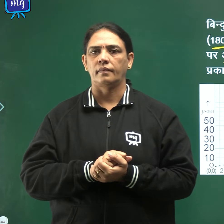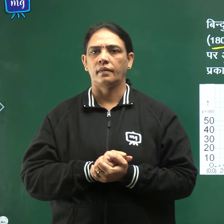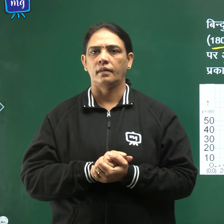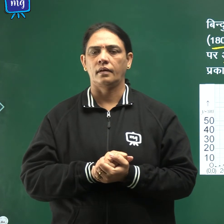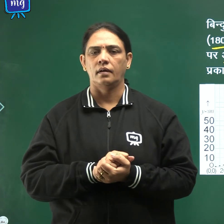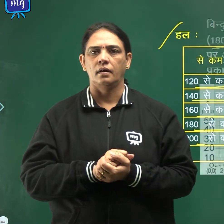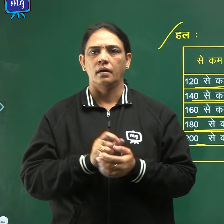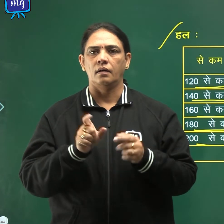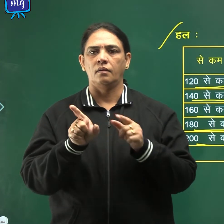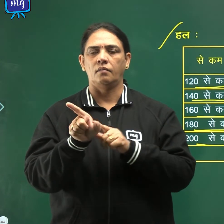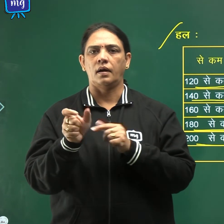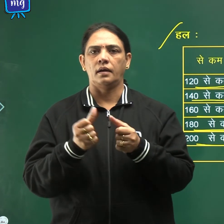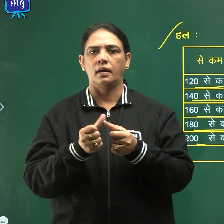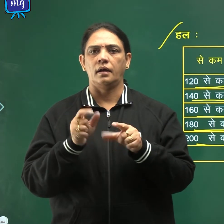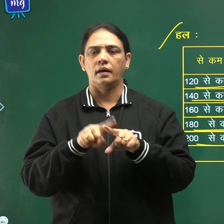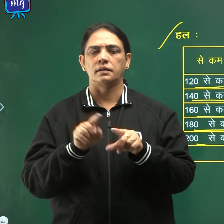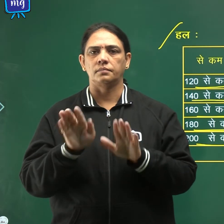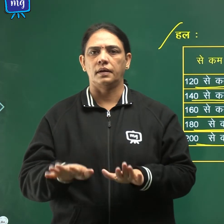y अक्ष पर